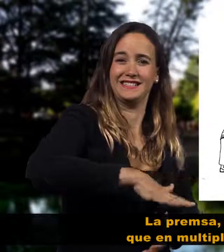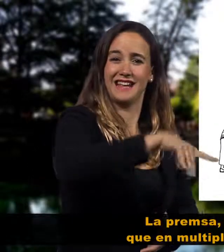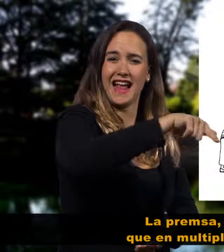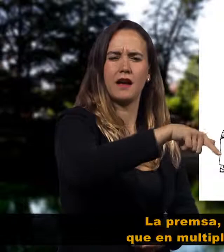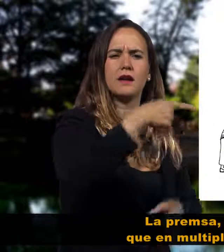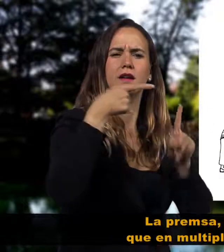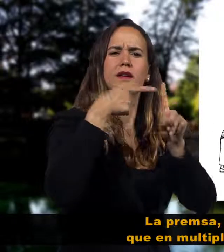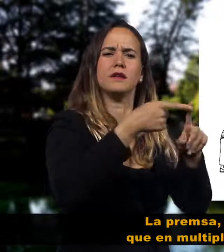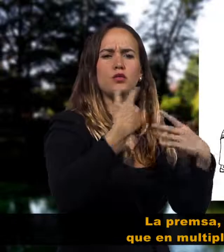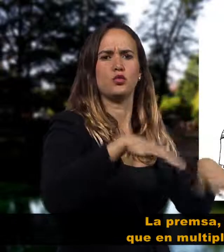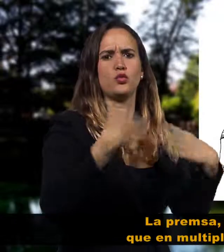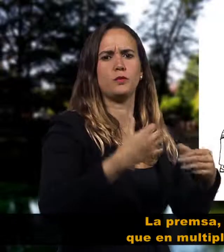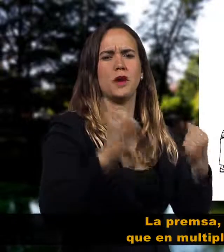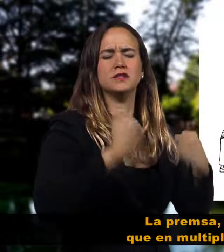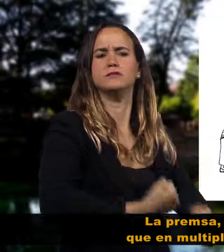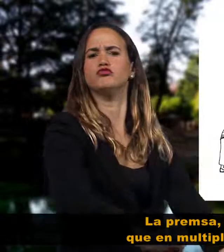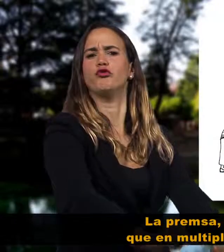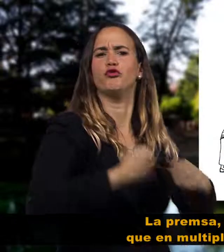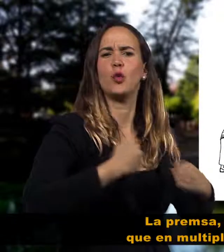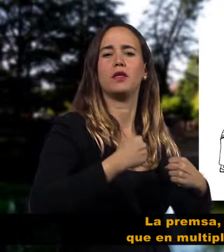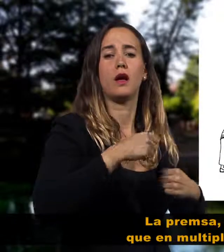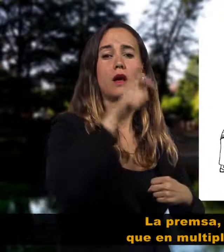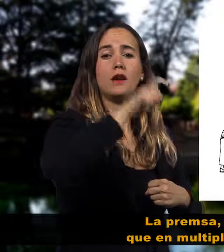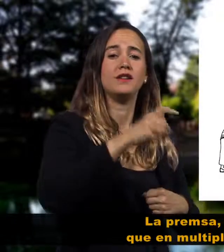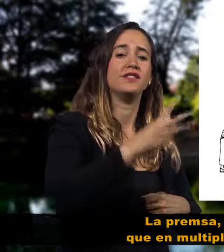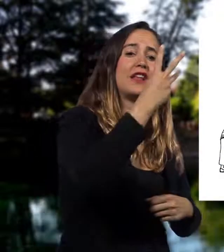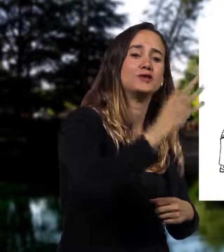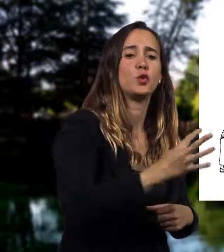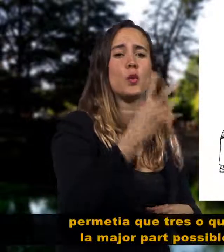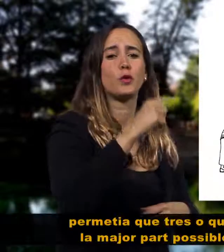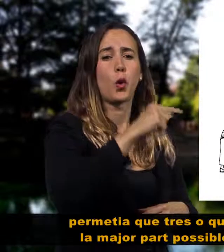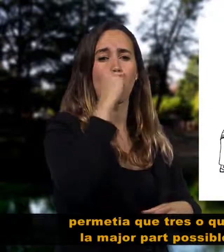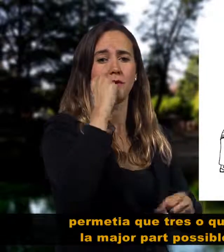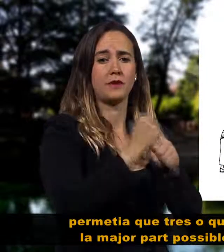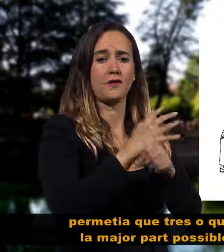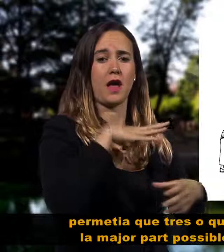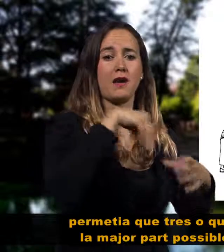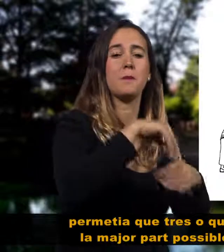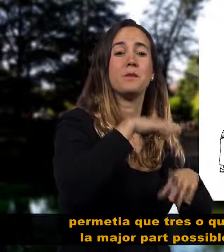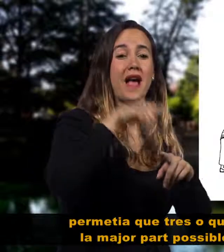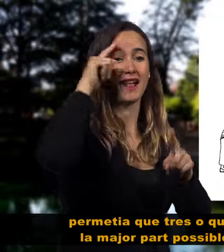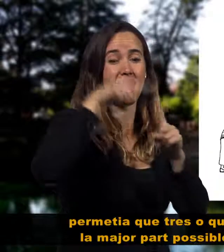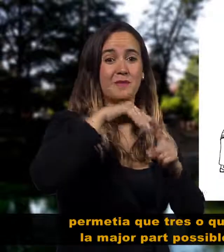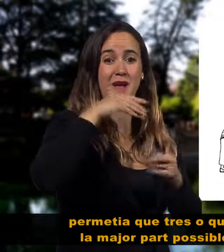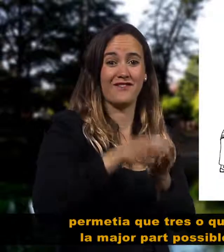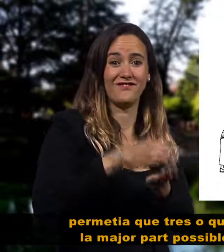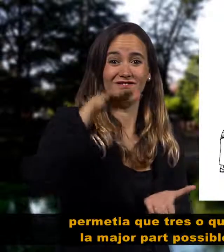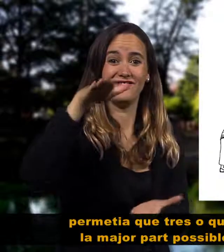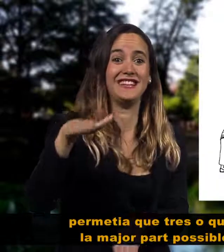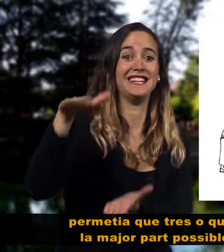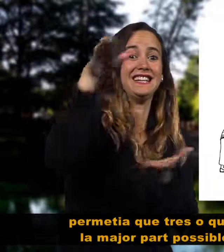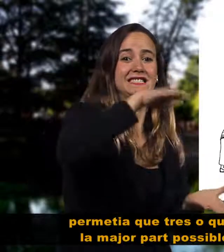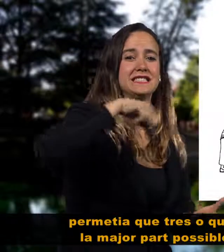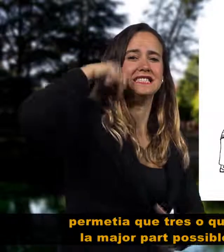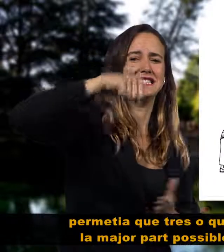La premsa, amb el torn que en multiplicava la força, permetia que 3 o 4 homes traguessin la major part possible d'aigua